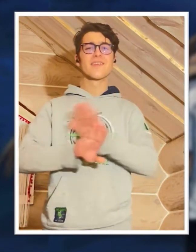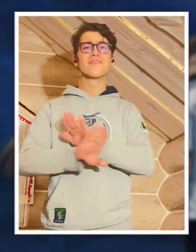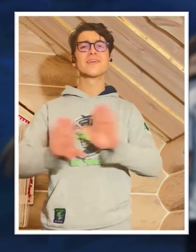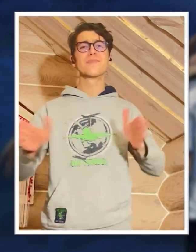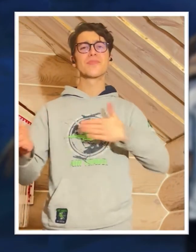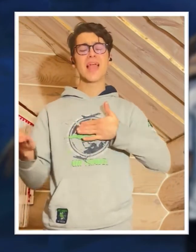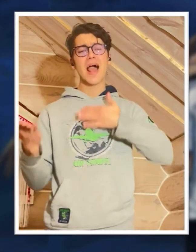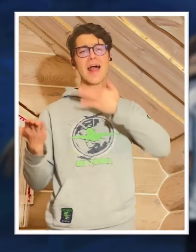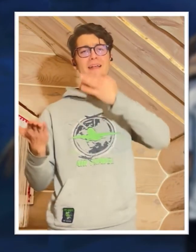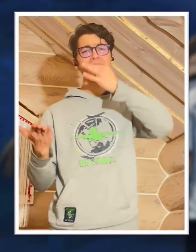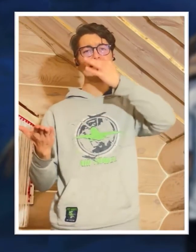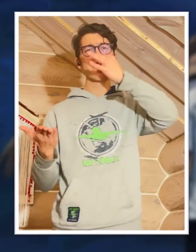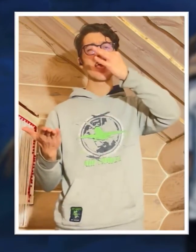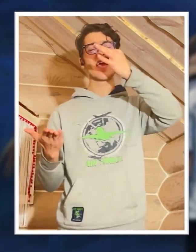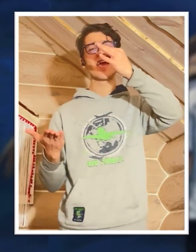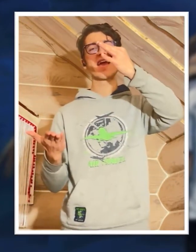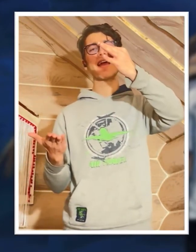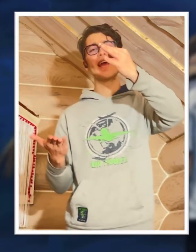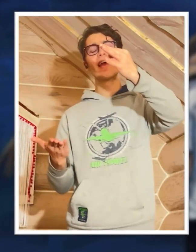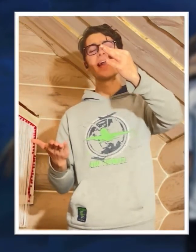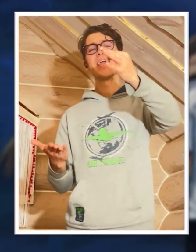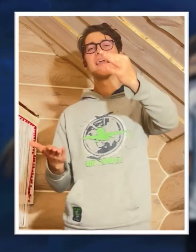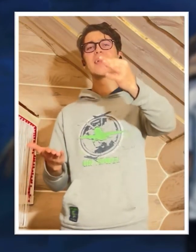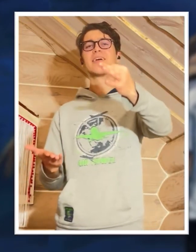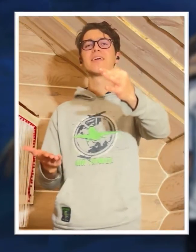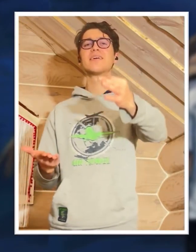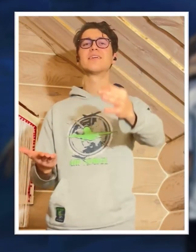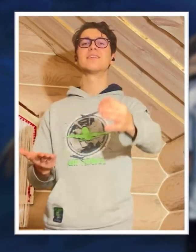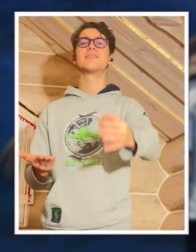И не оставил мне ответ.